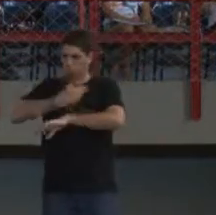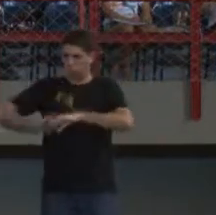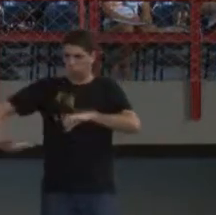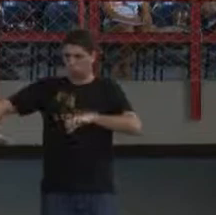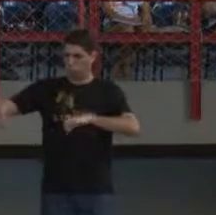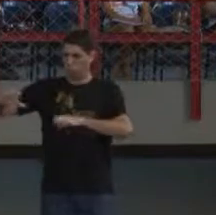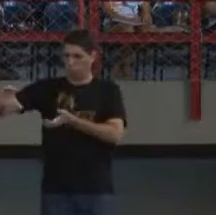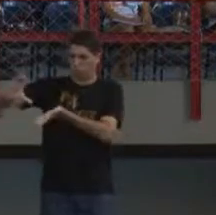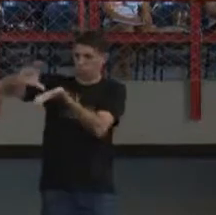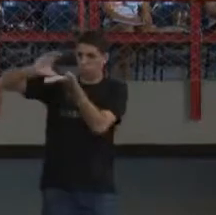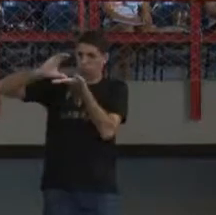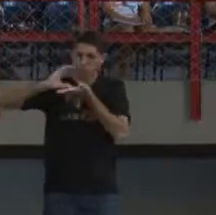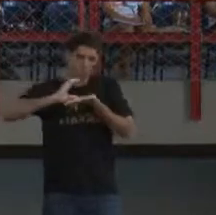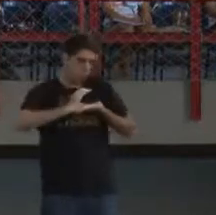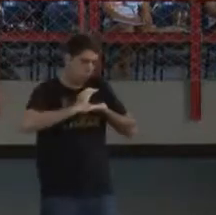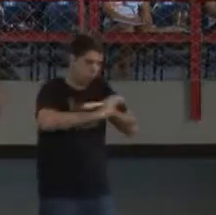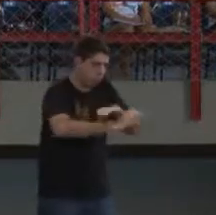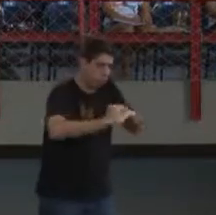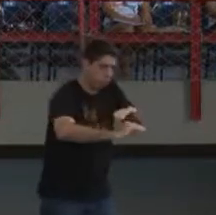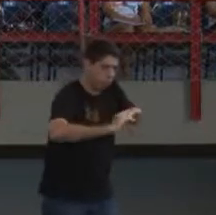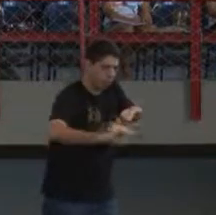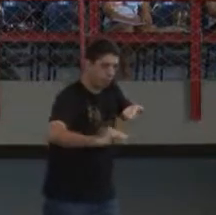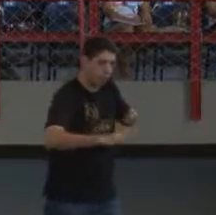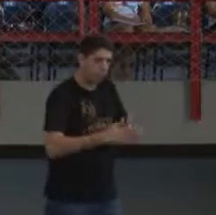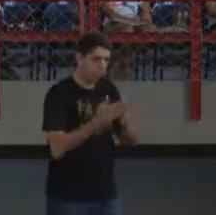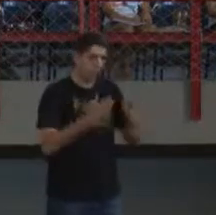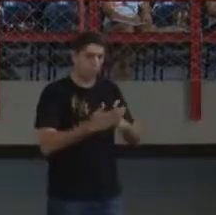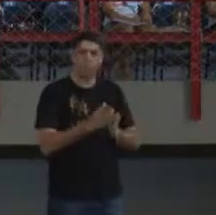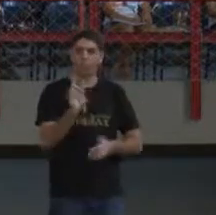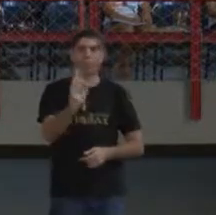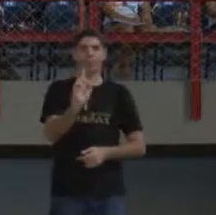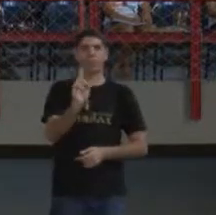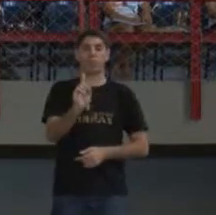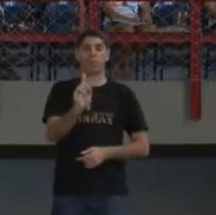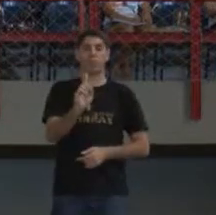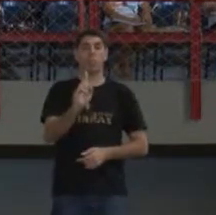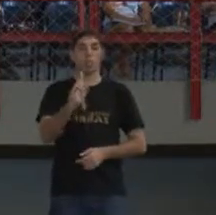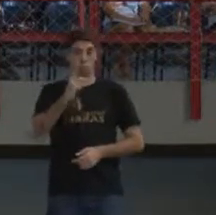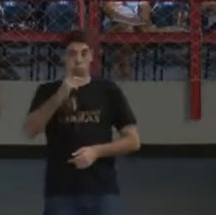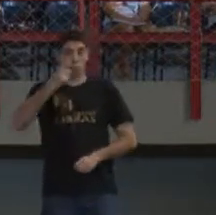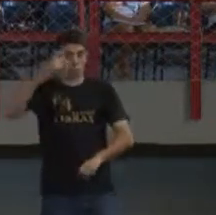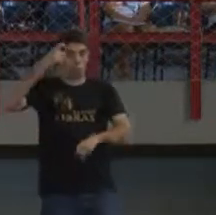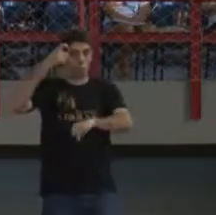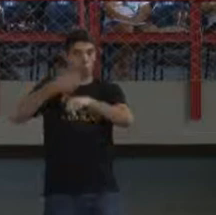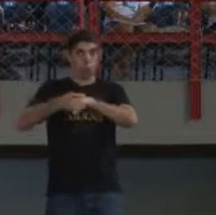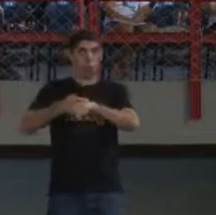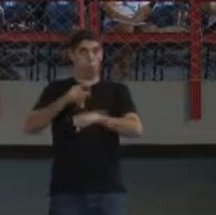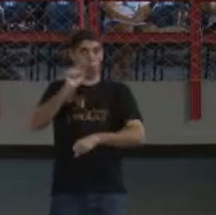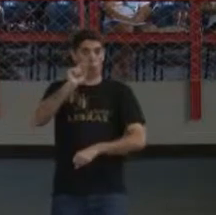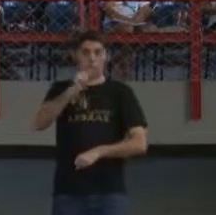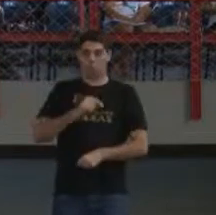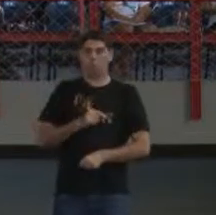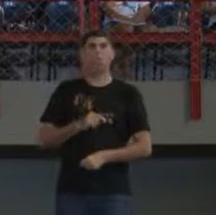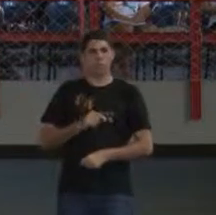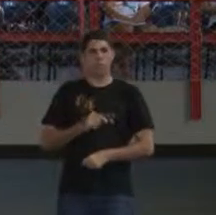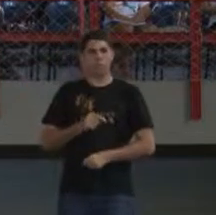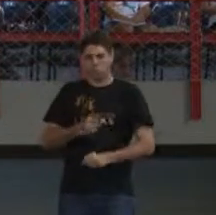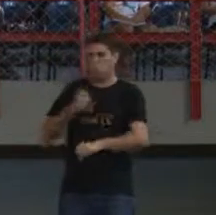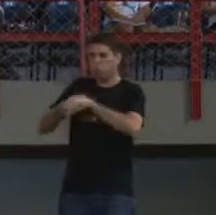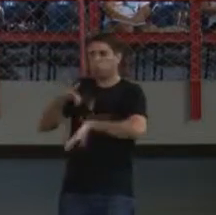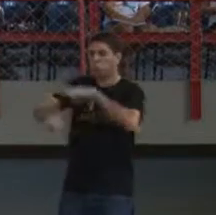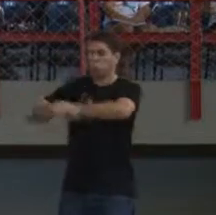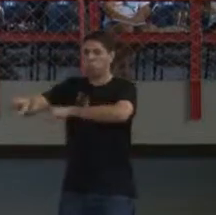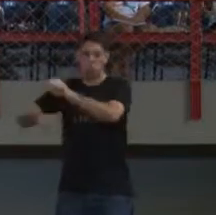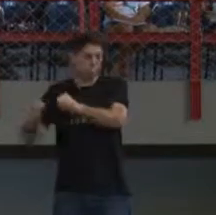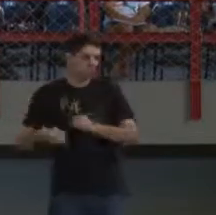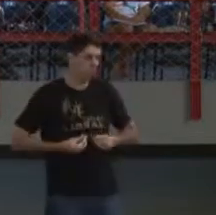mais pobres. E os tiranos faziam isso. Tá? Então, isso acabou fazendo com